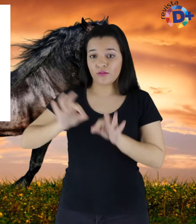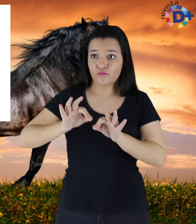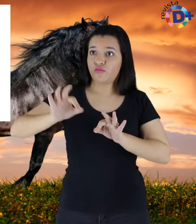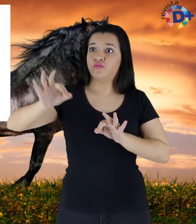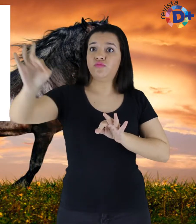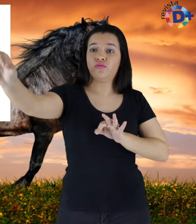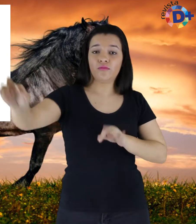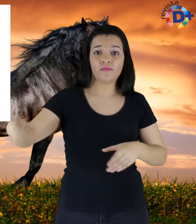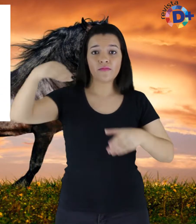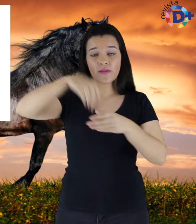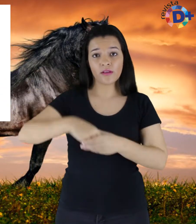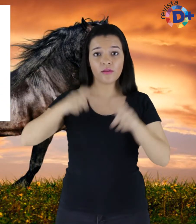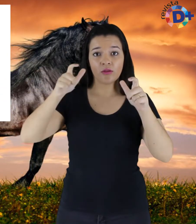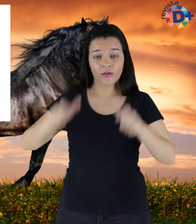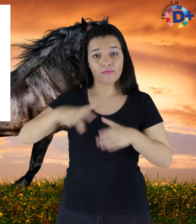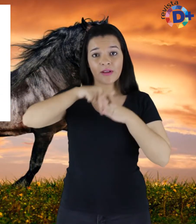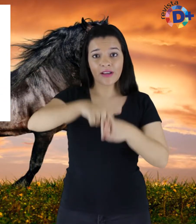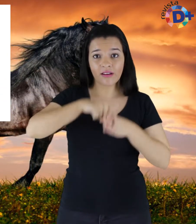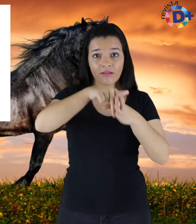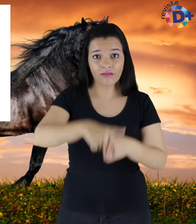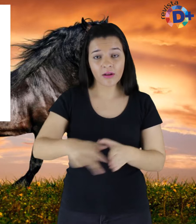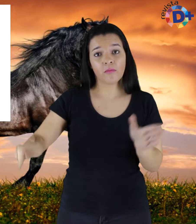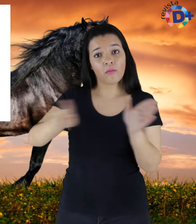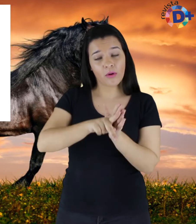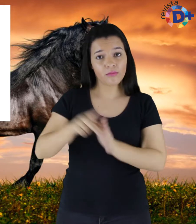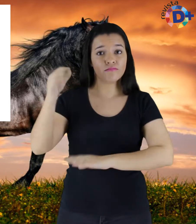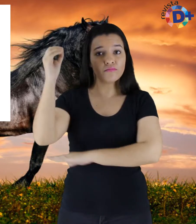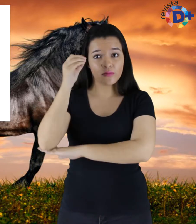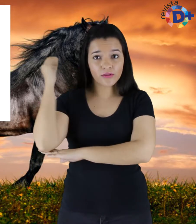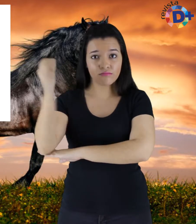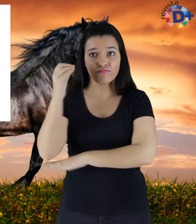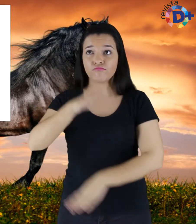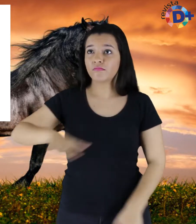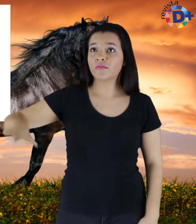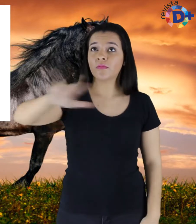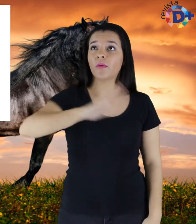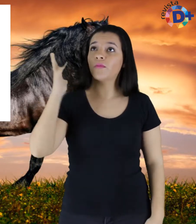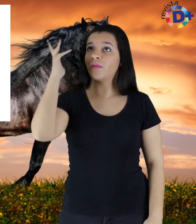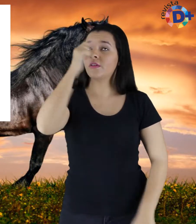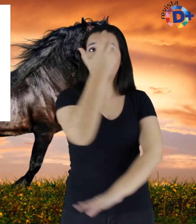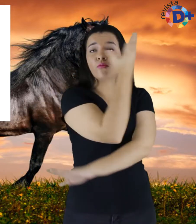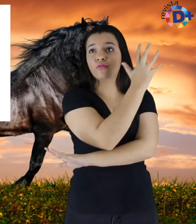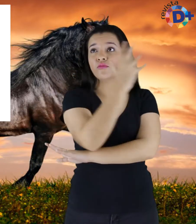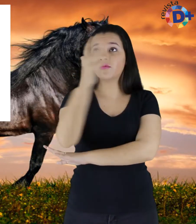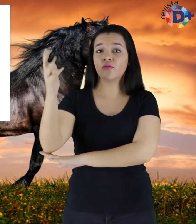porto alegrense em um ambiente natural com toda a infraestrutura e segurança